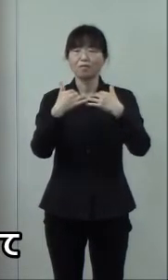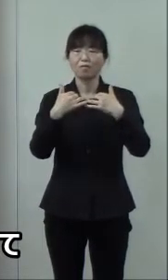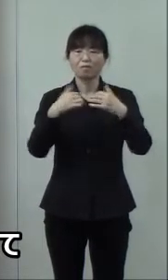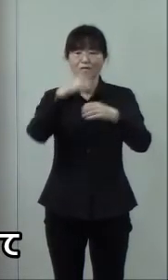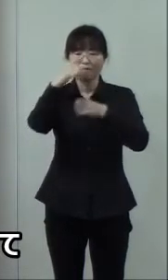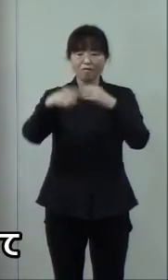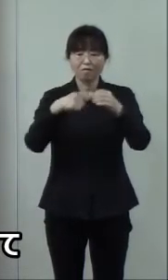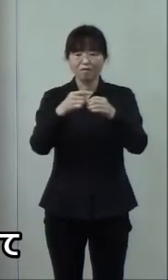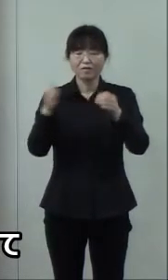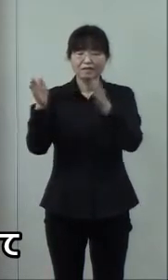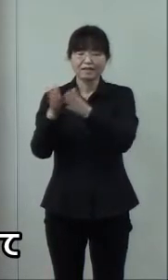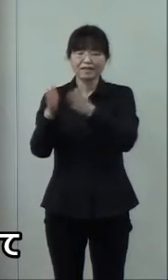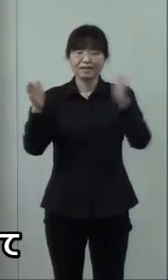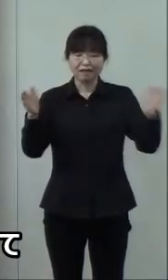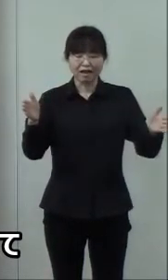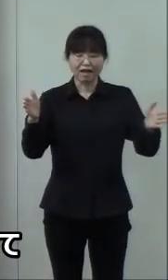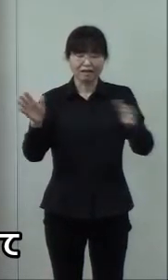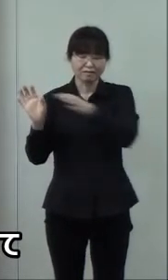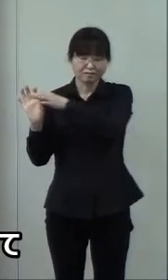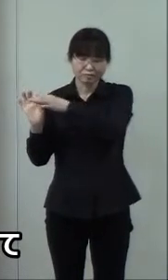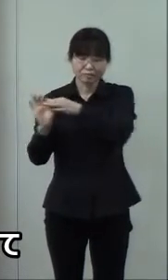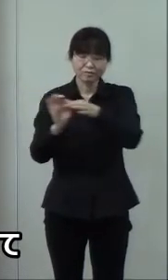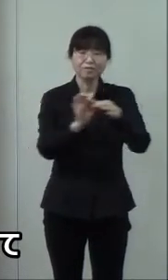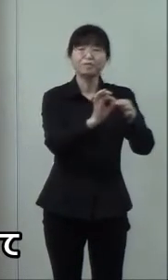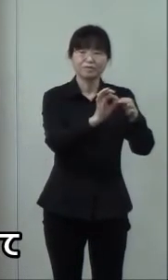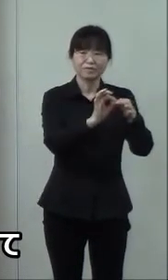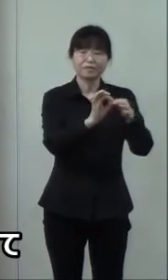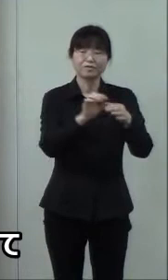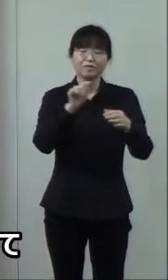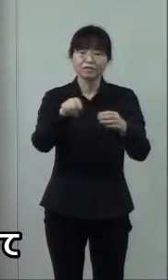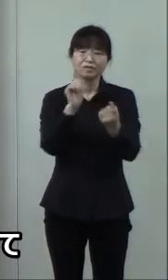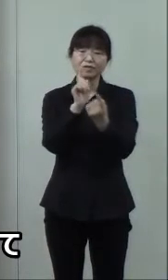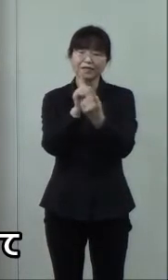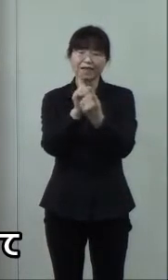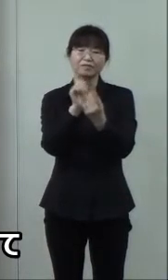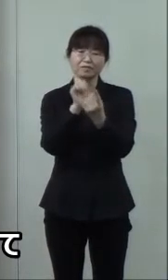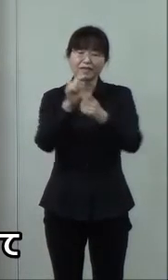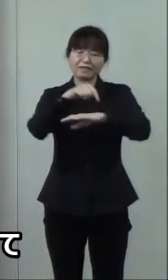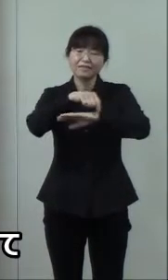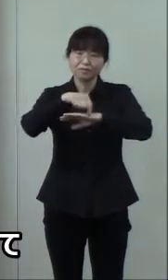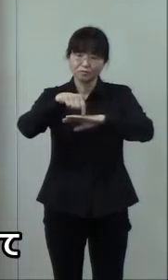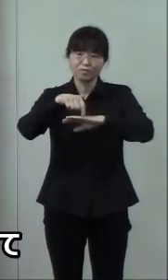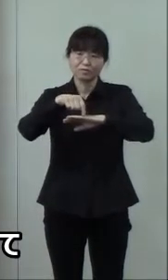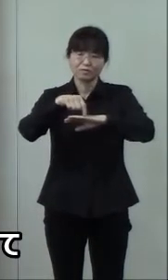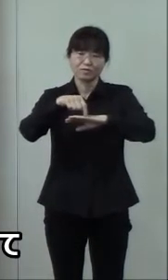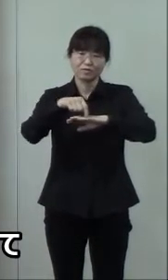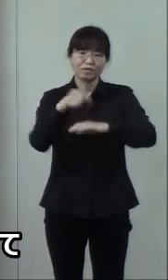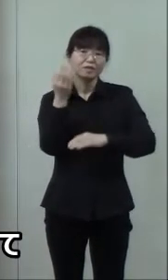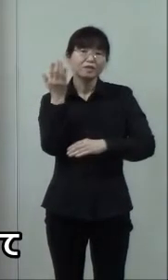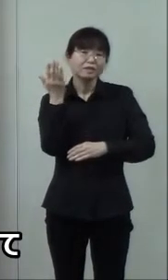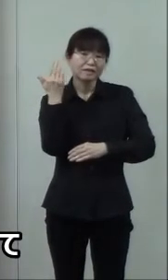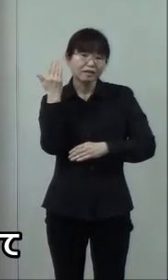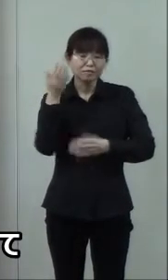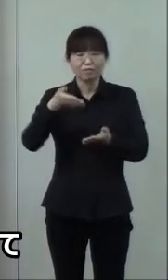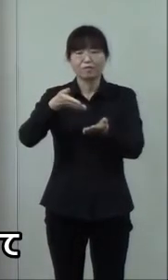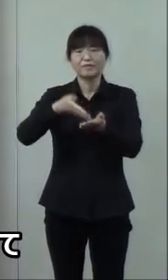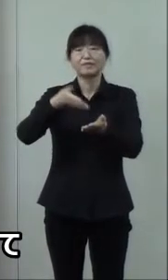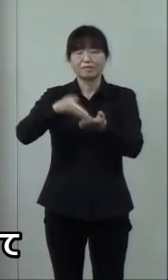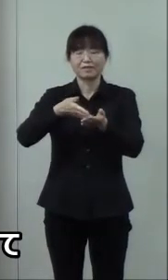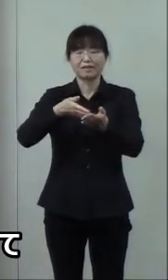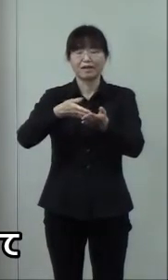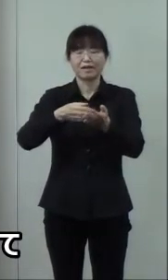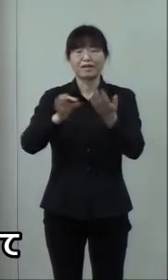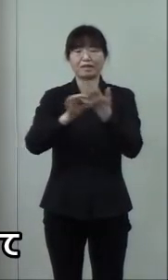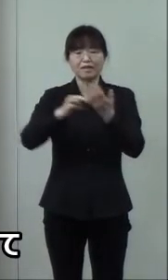続いているということで、これに対する対策ですね、先ほど冒頭説明したワクチン接